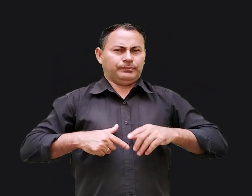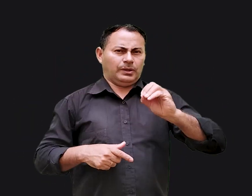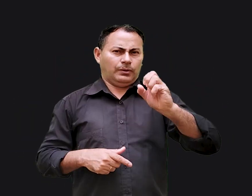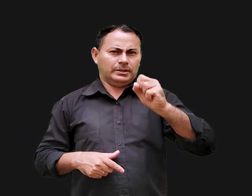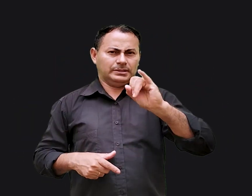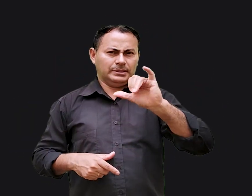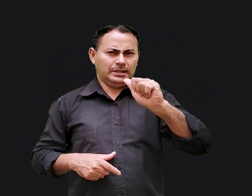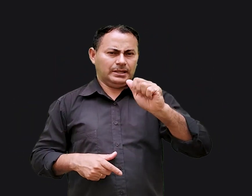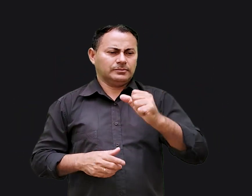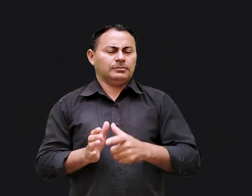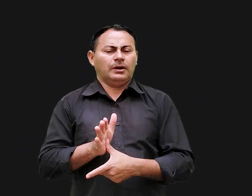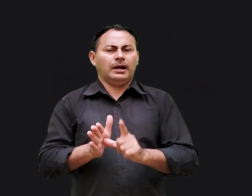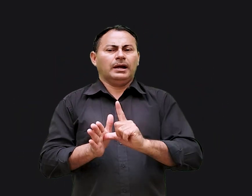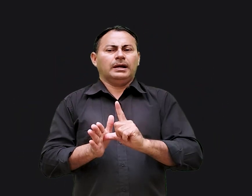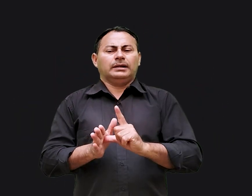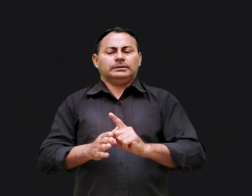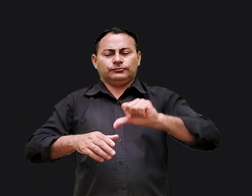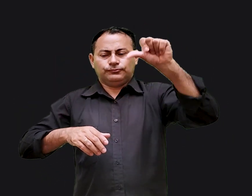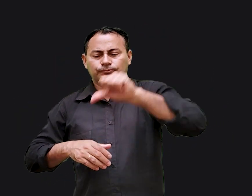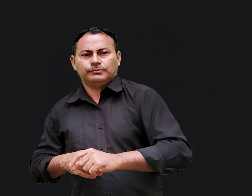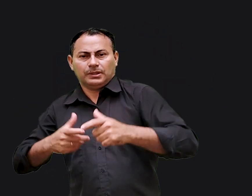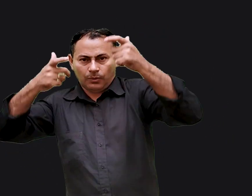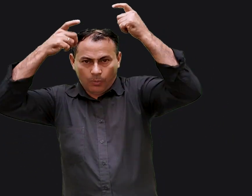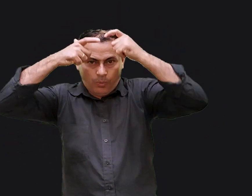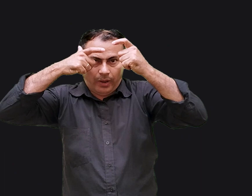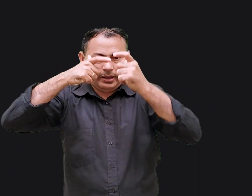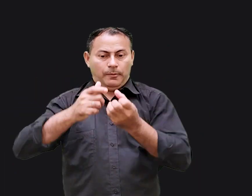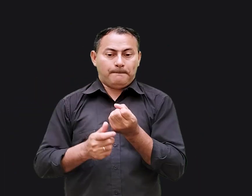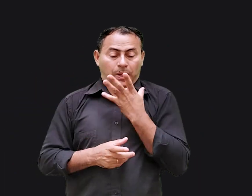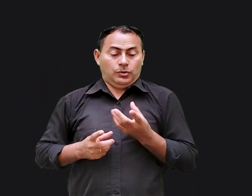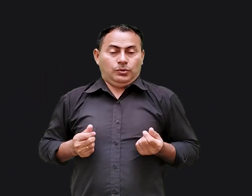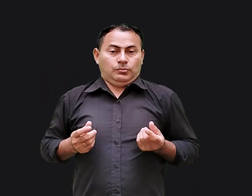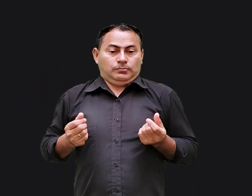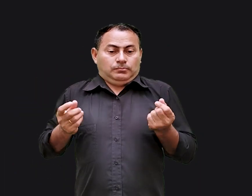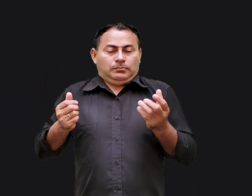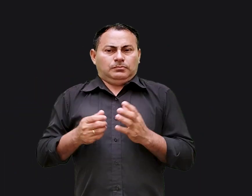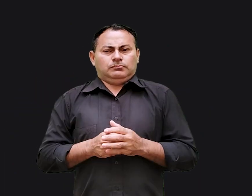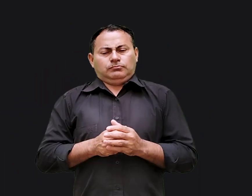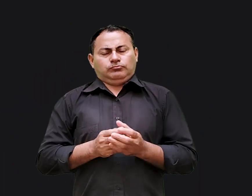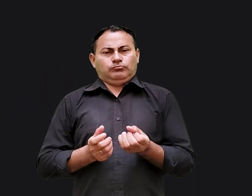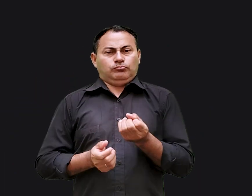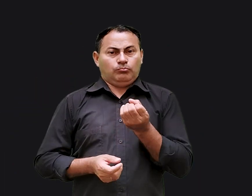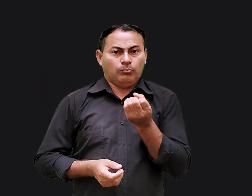reinou antes da queda do reino. Ele era um rei muito bem-sucedido e muito próspero.